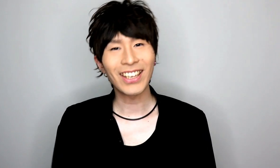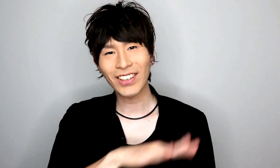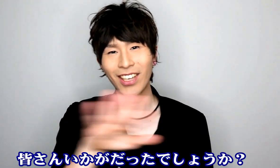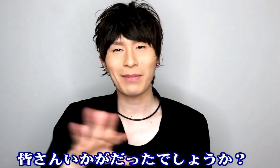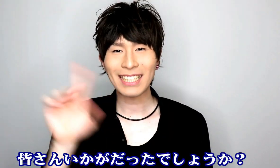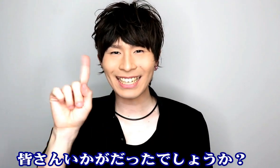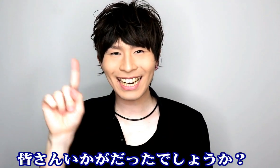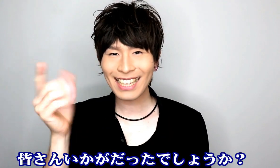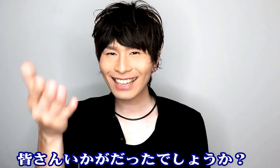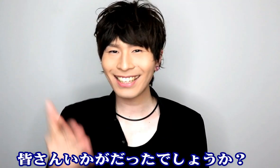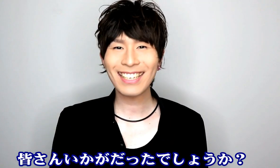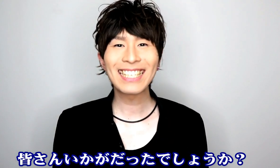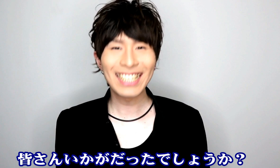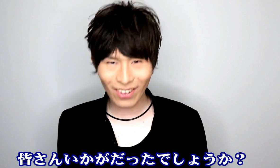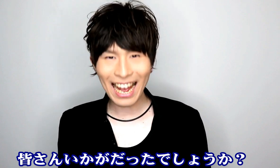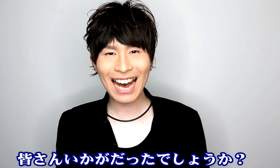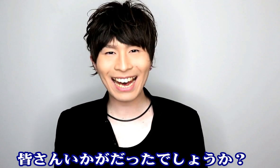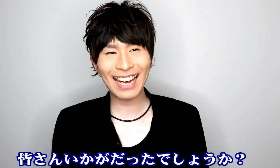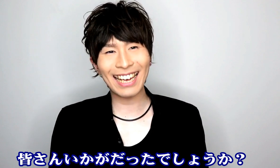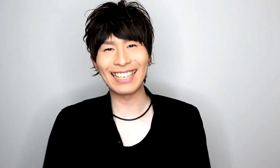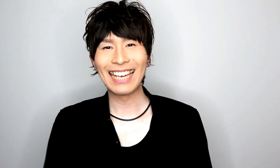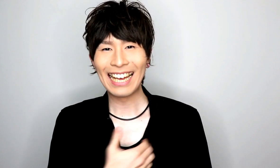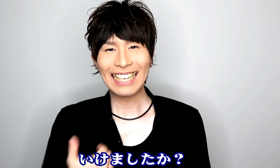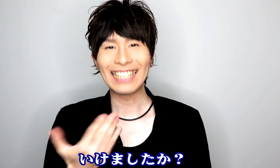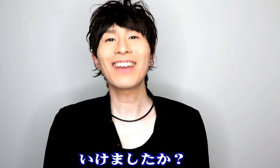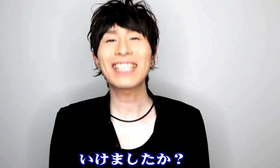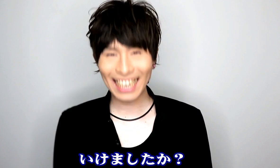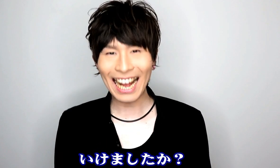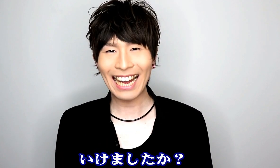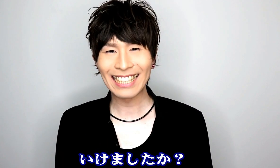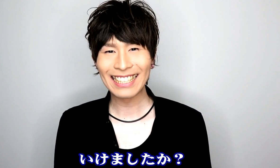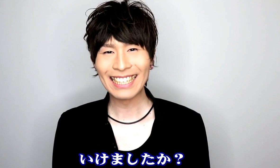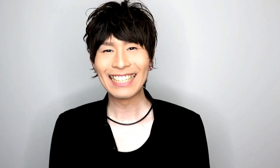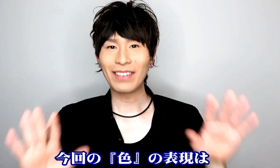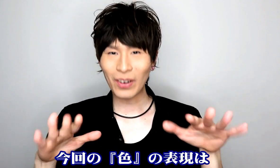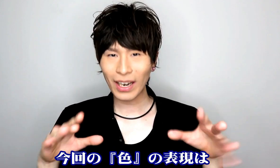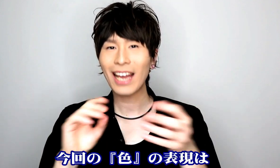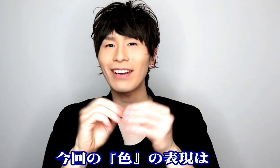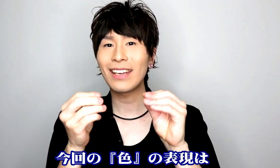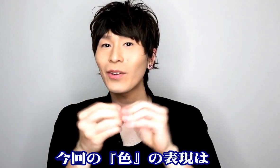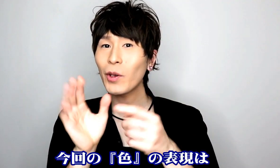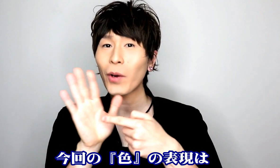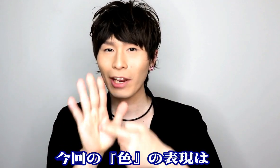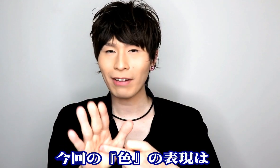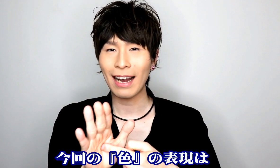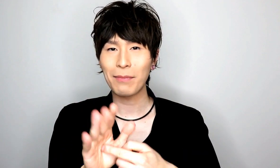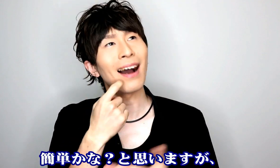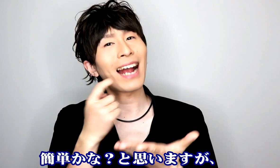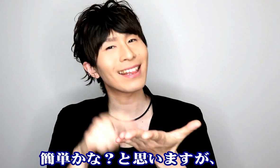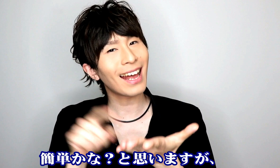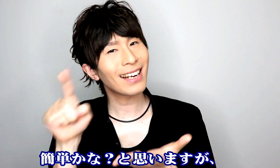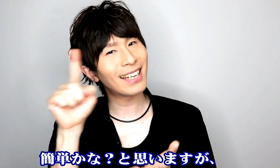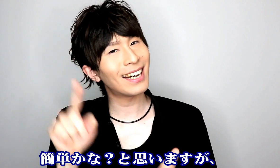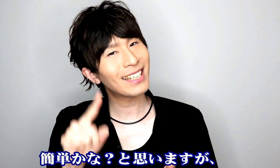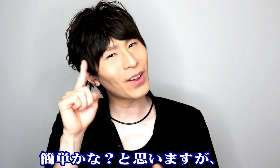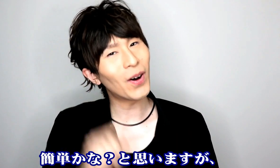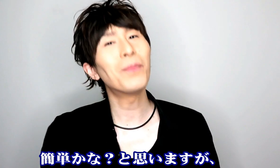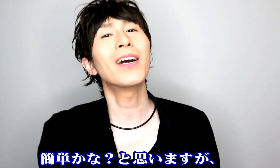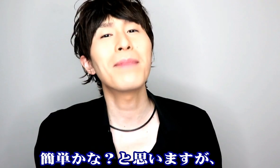ということで皆さんいかがだったでしょうか。いけましたか。まあ、今回は色の表現はまあ簡単かなと思います